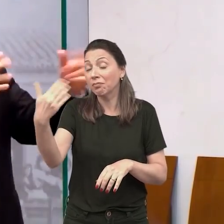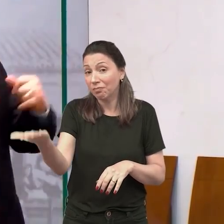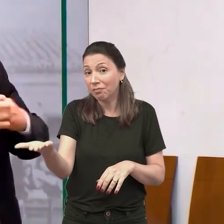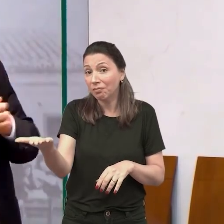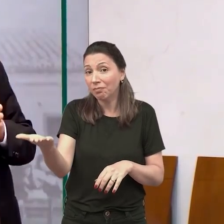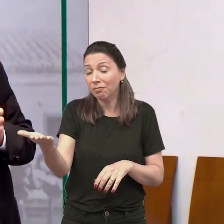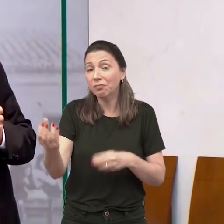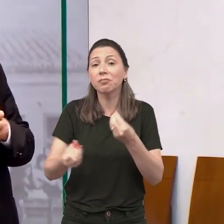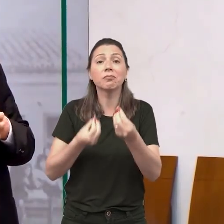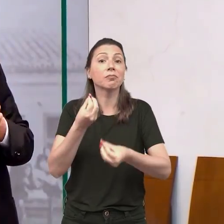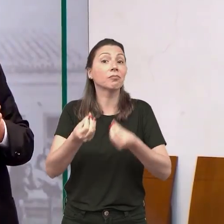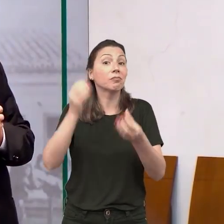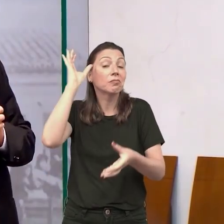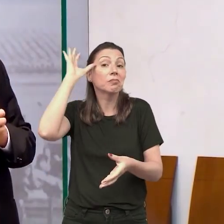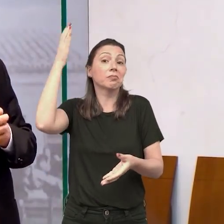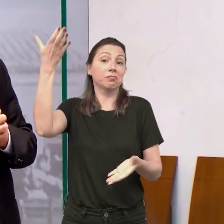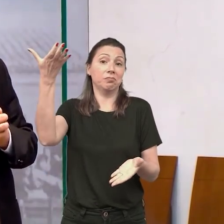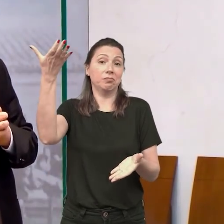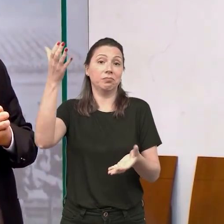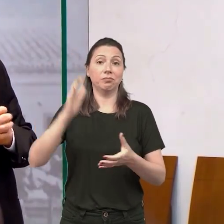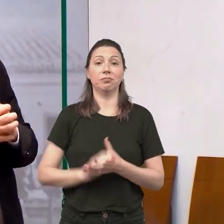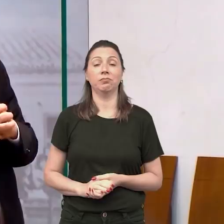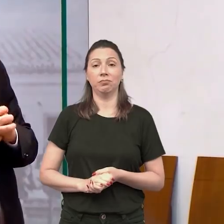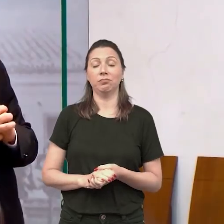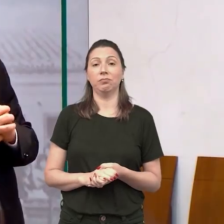Como é que vocês fazem para tomar essas decisões aí?